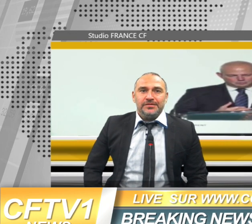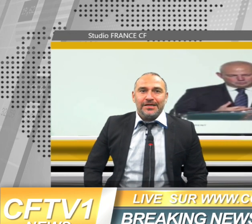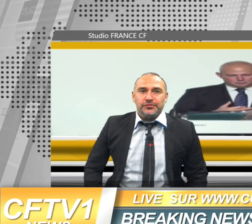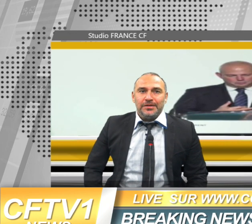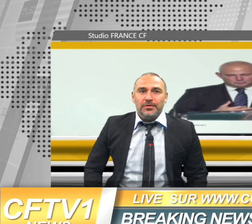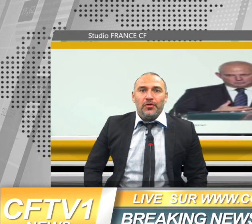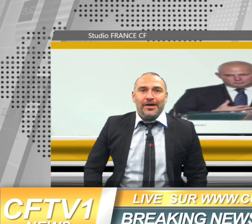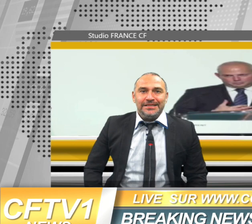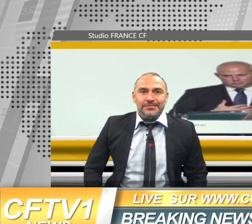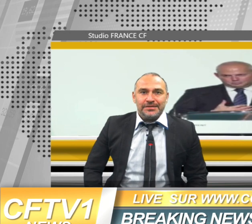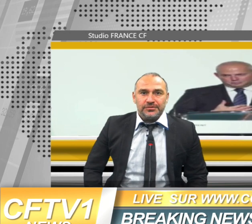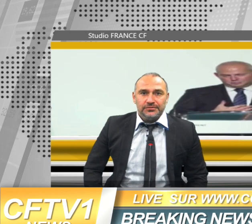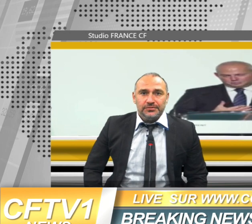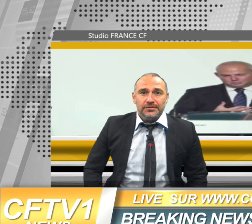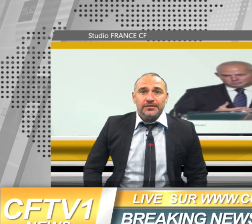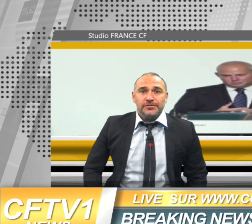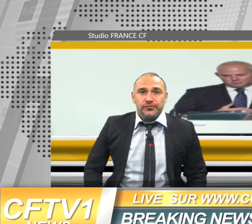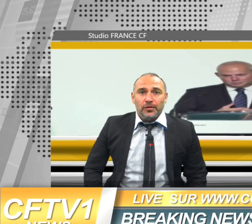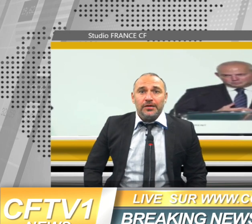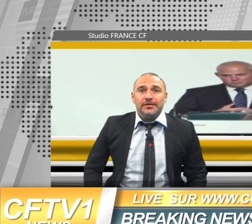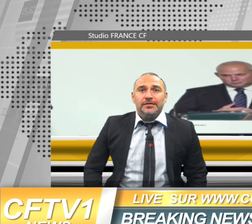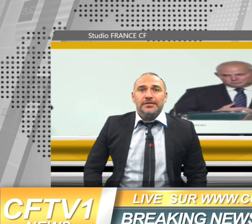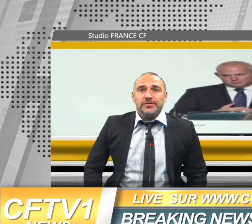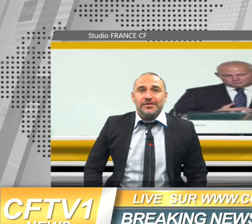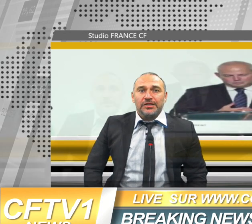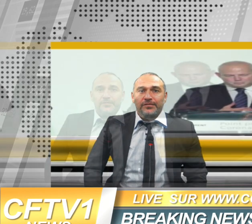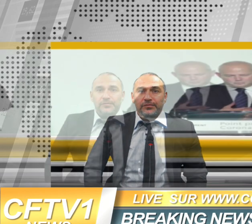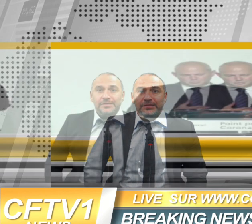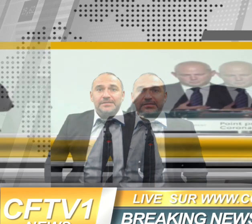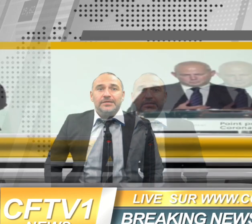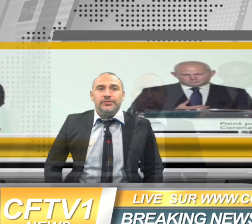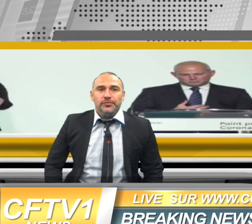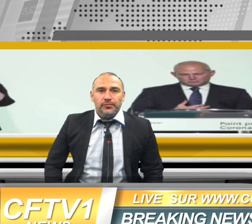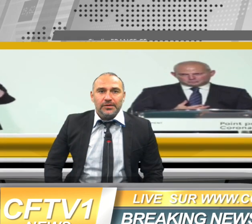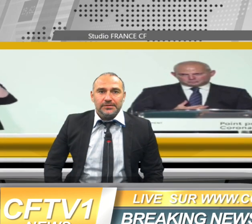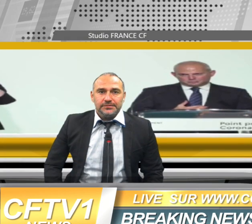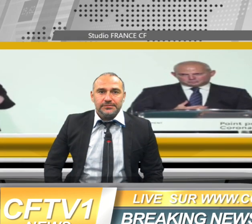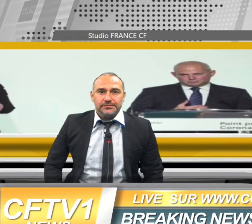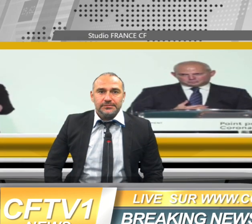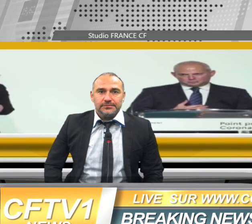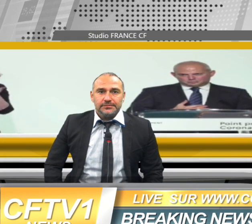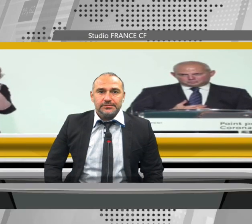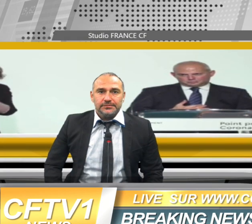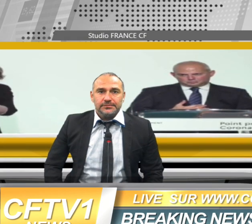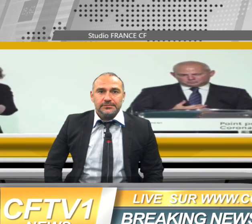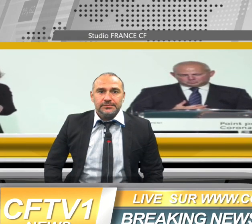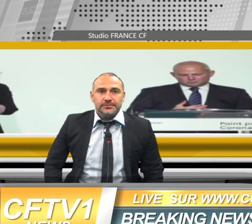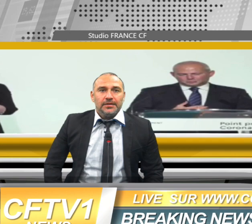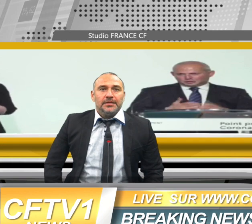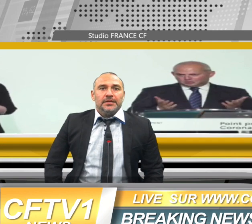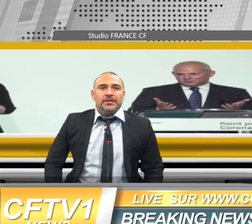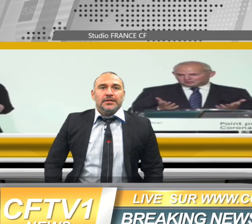4019 personnes actuellement en réanimation, soit 188 de moins.